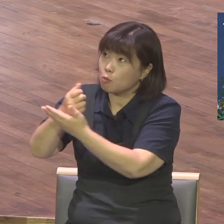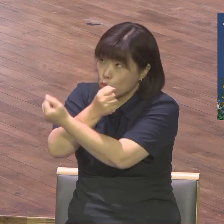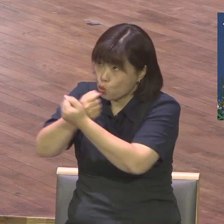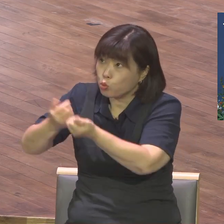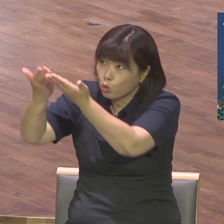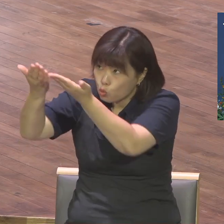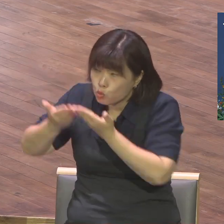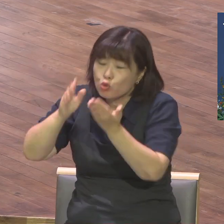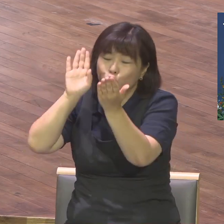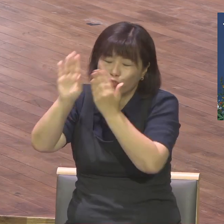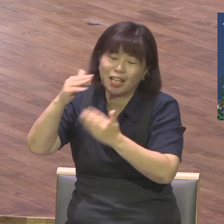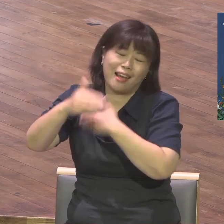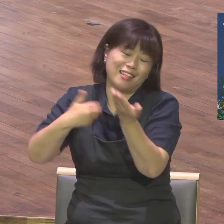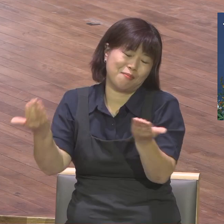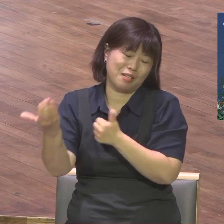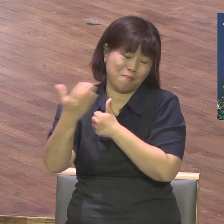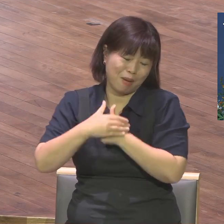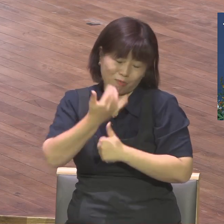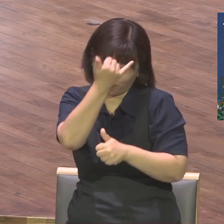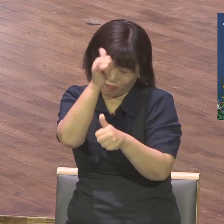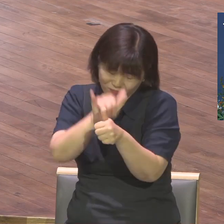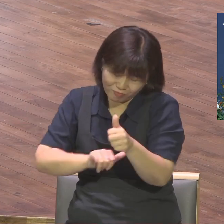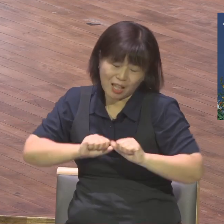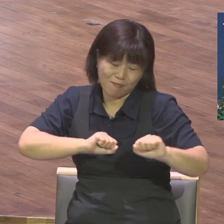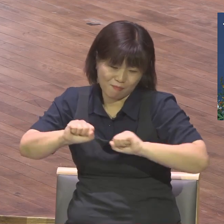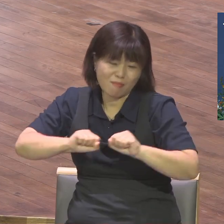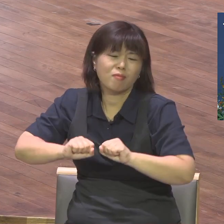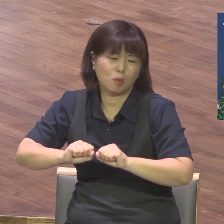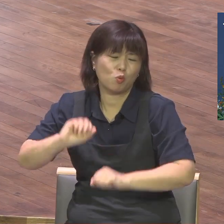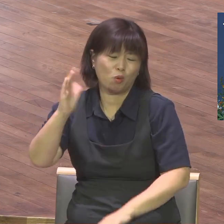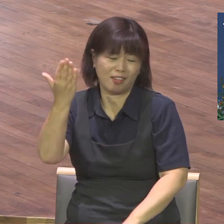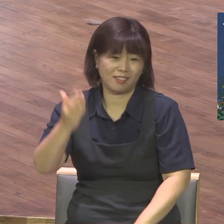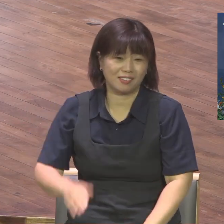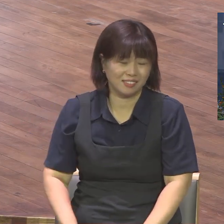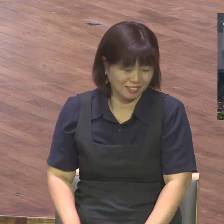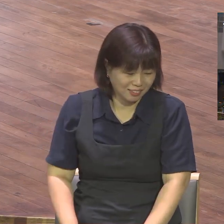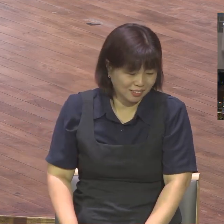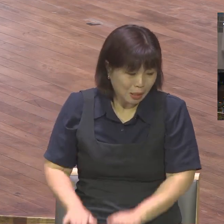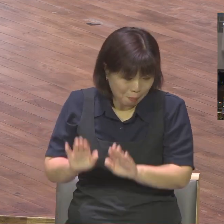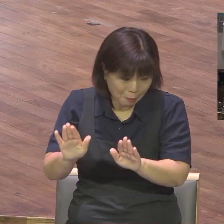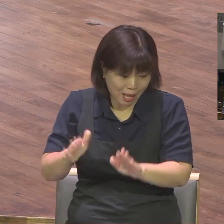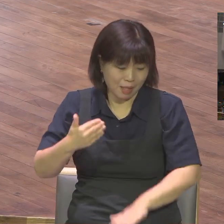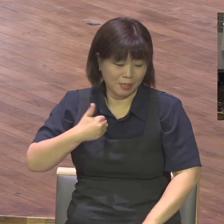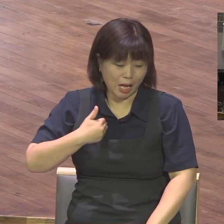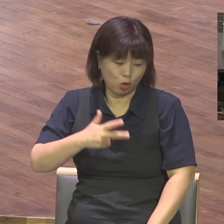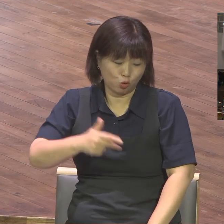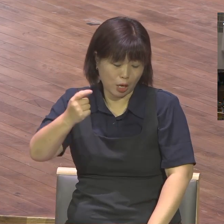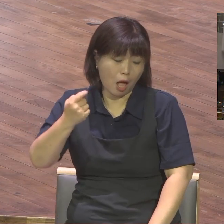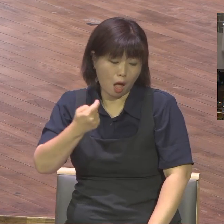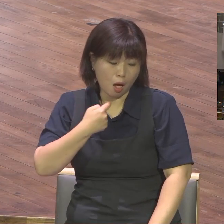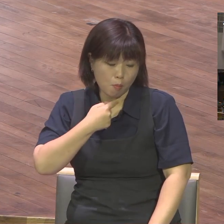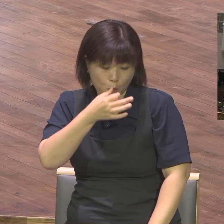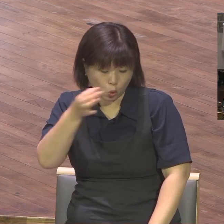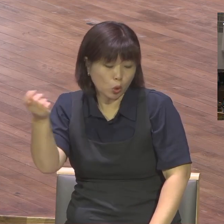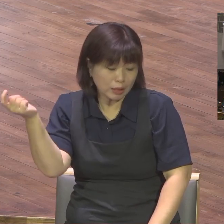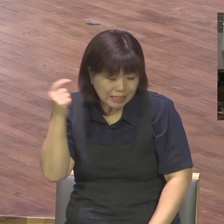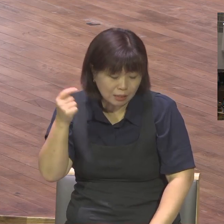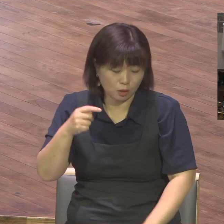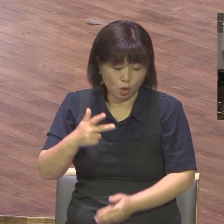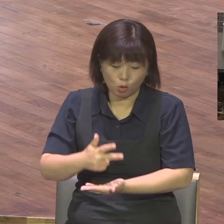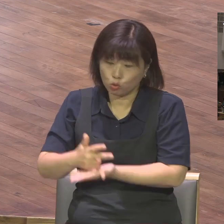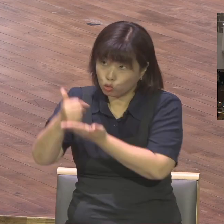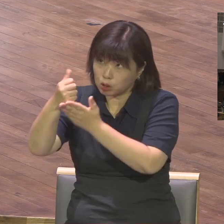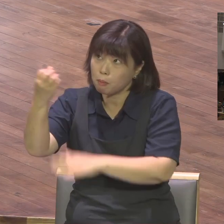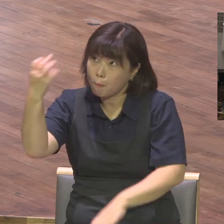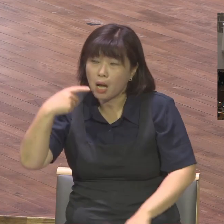이사야에게 하나님의 부르심이 임하지요. 8절입니다. 내가 또 주의 목소리를 들으니 주께서 이르시되 내가 누구를